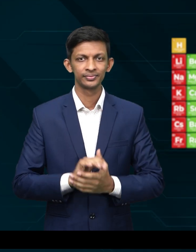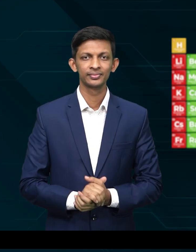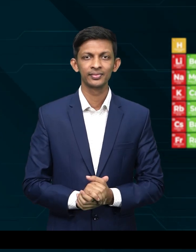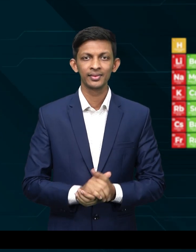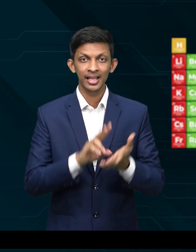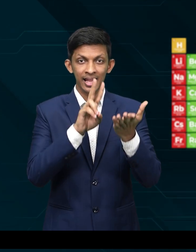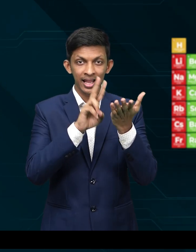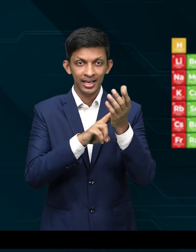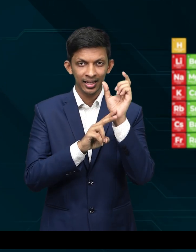एन,